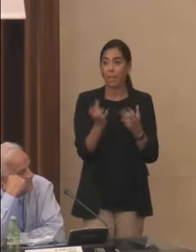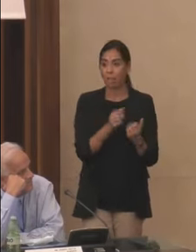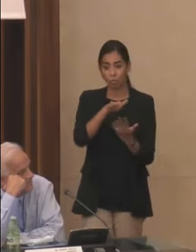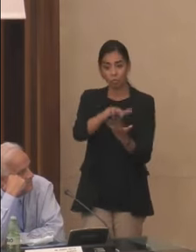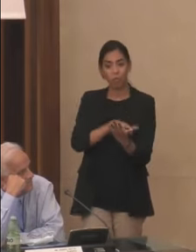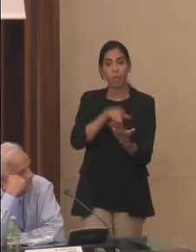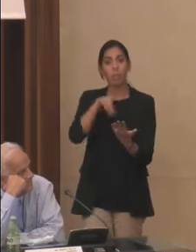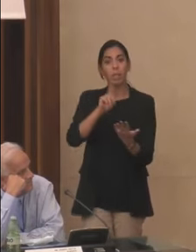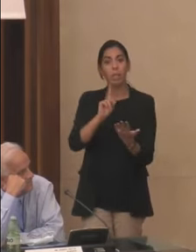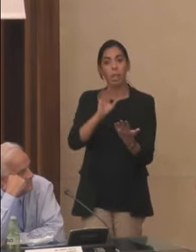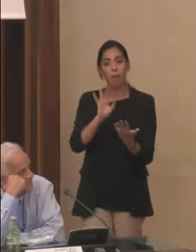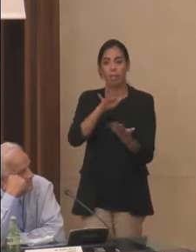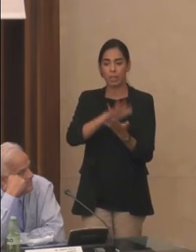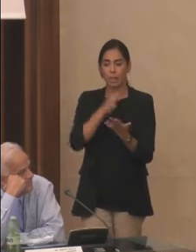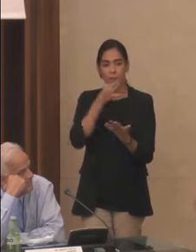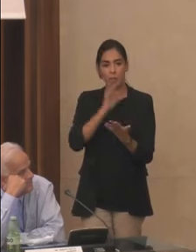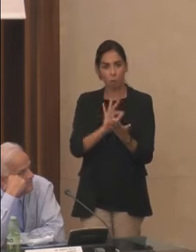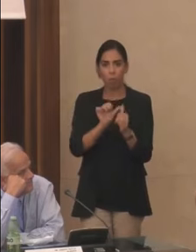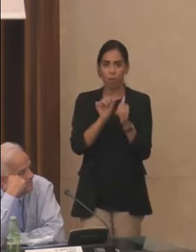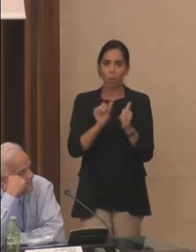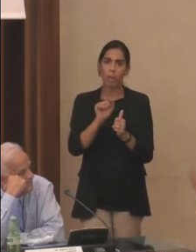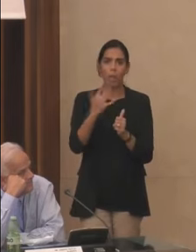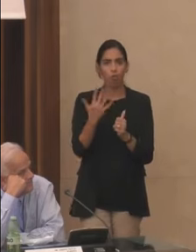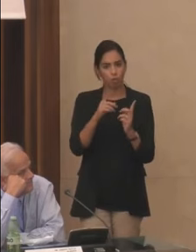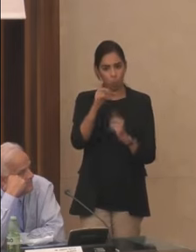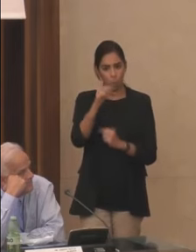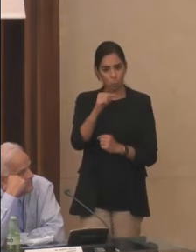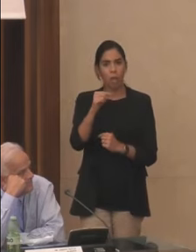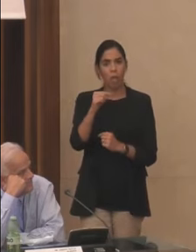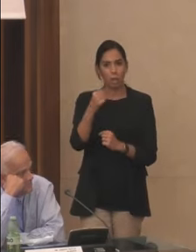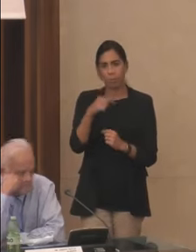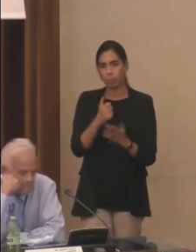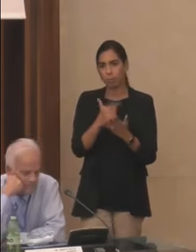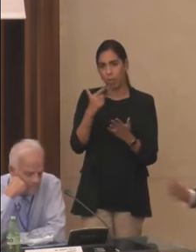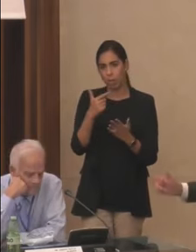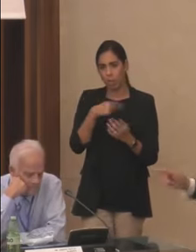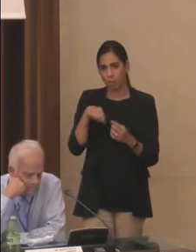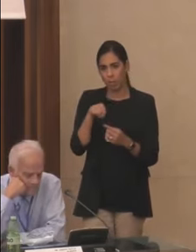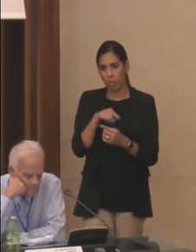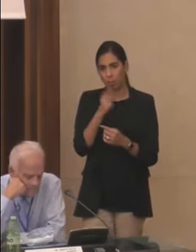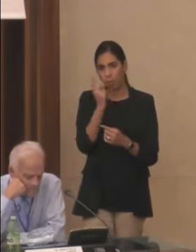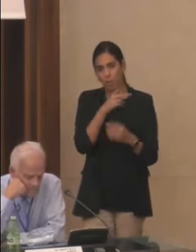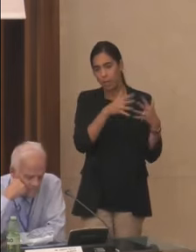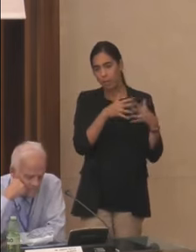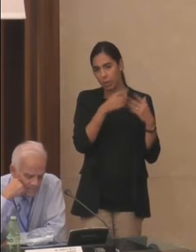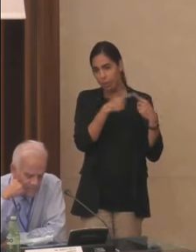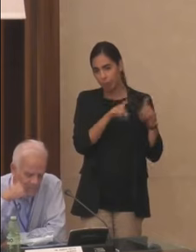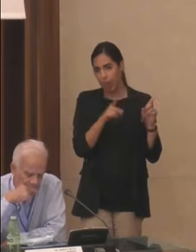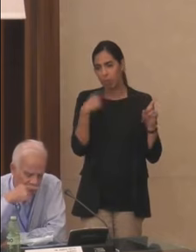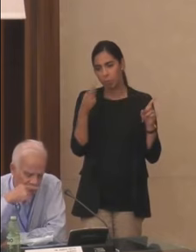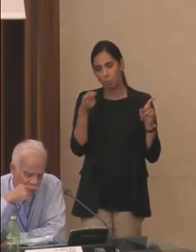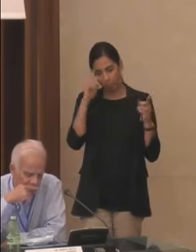da stampare in formato A5, cioè come ricettario per noi, per gli Stati Uniti è una cosa diversa, ecco la traduzione che Giorgio mi dovrà